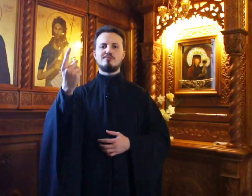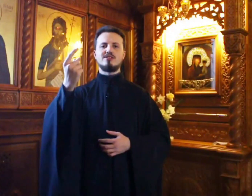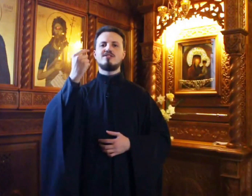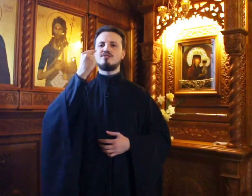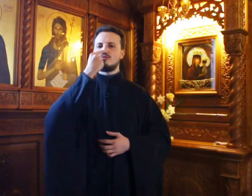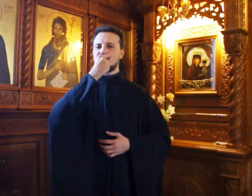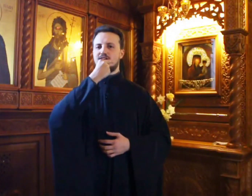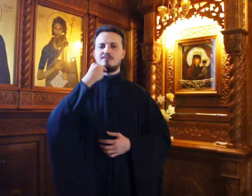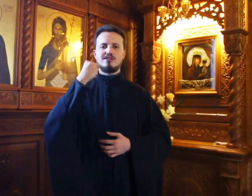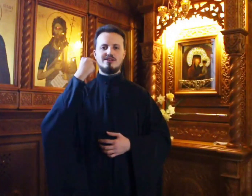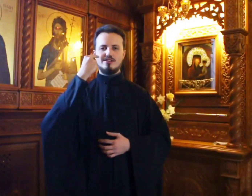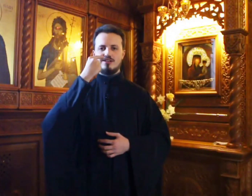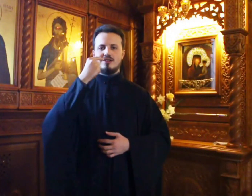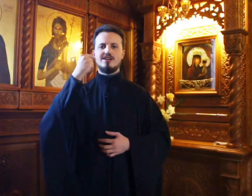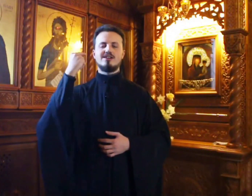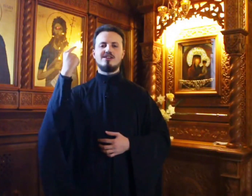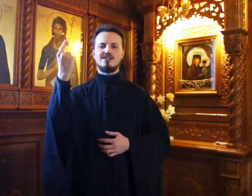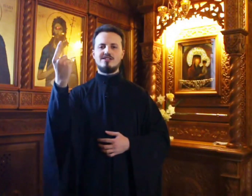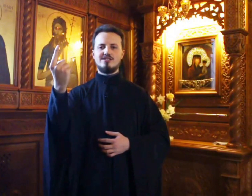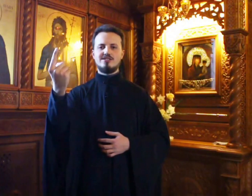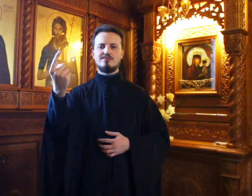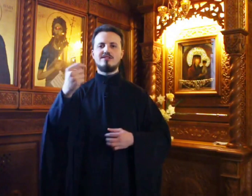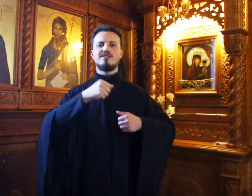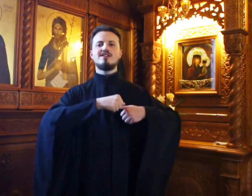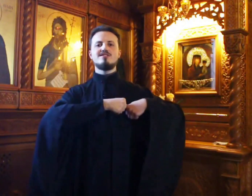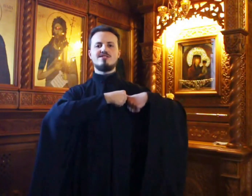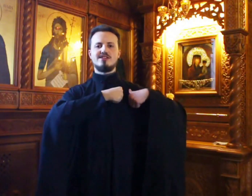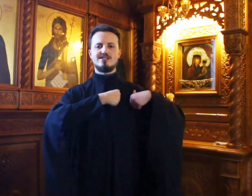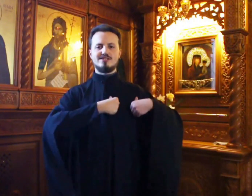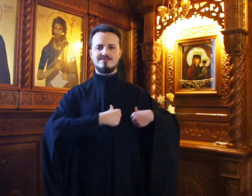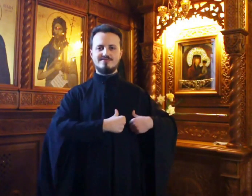Едиными устами и единым сердцем.